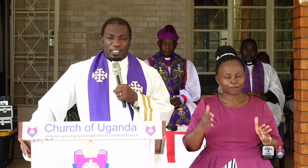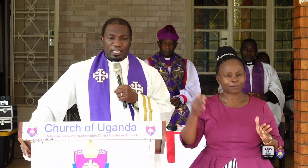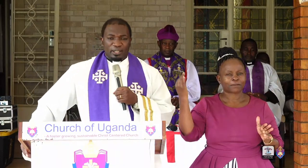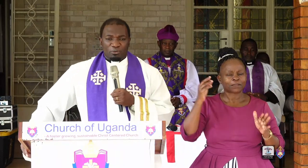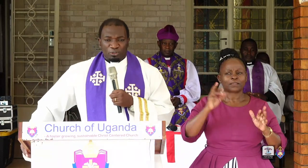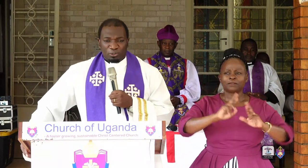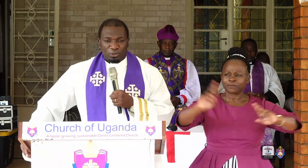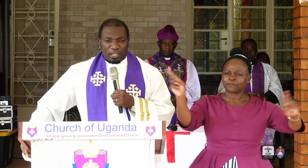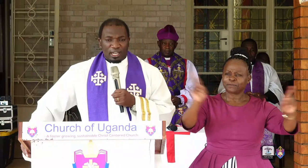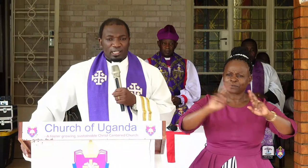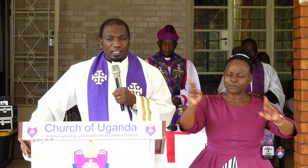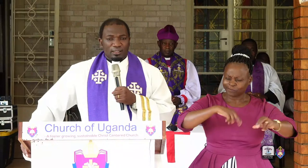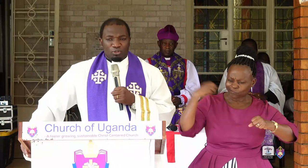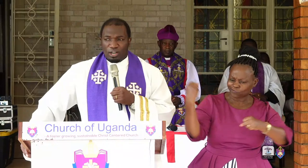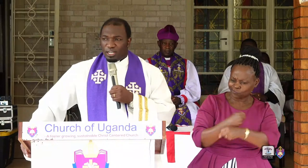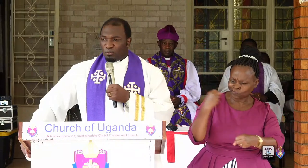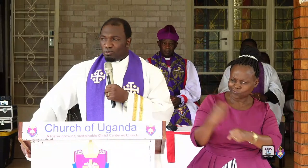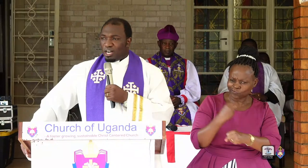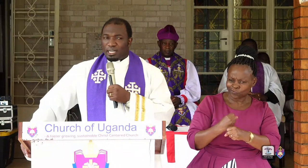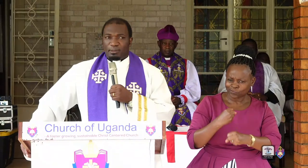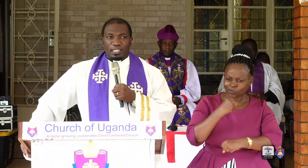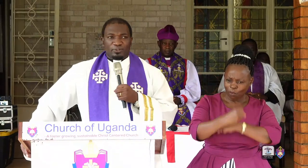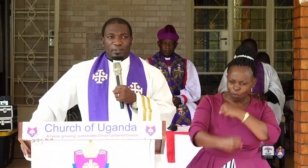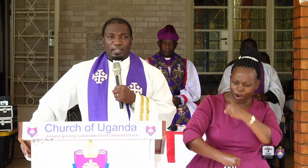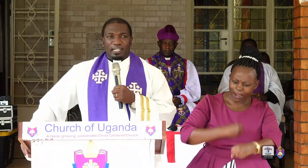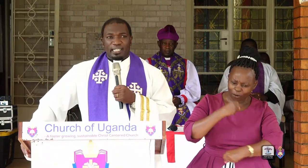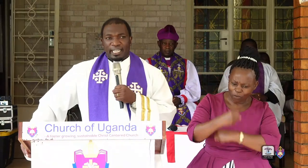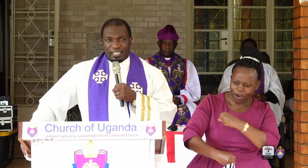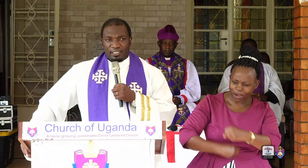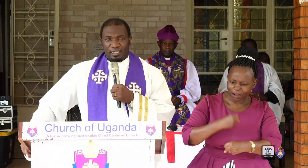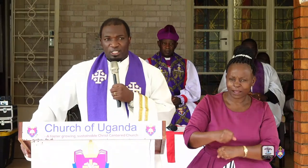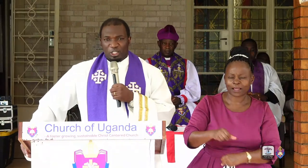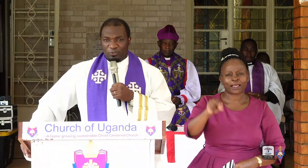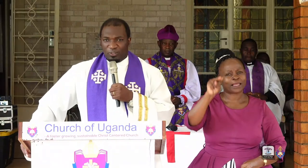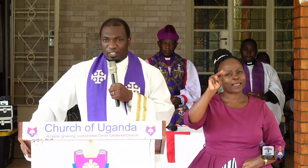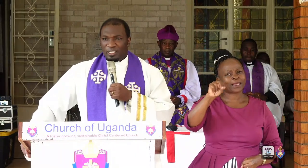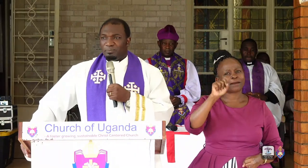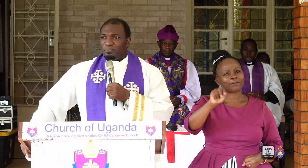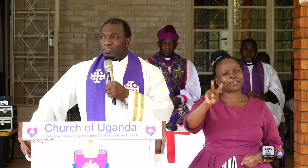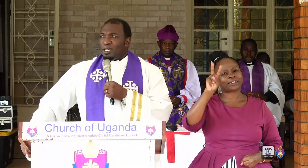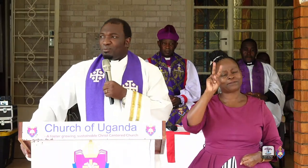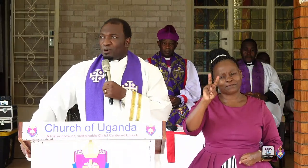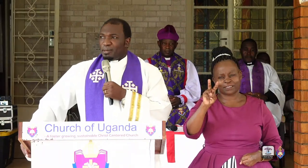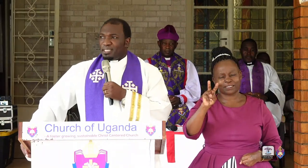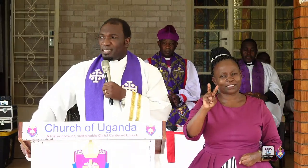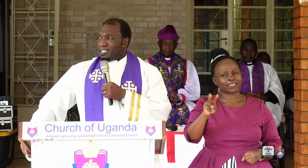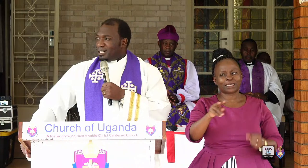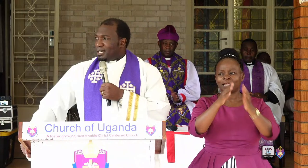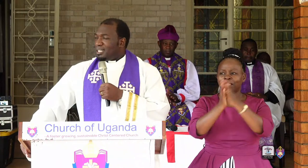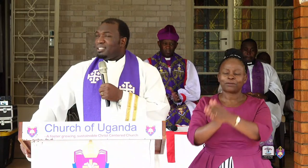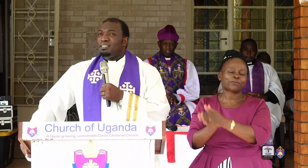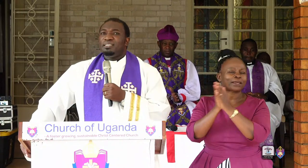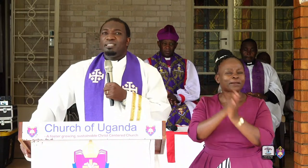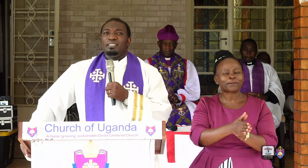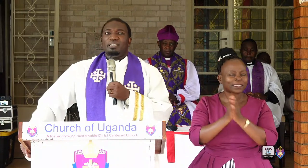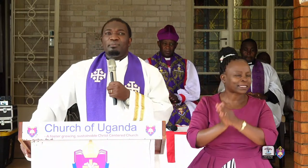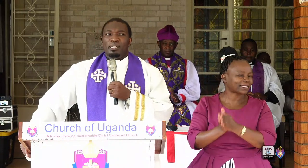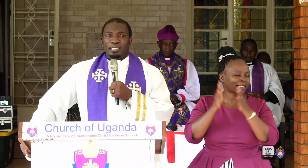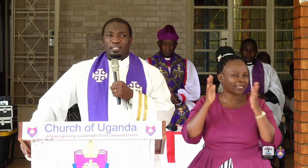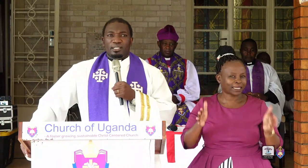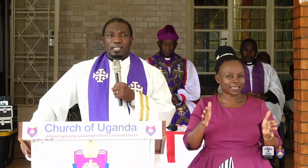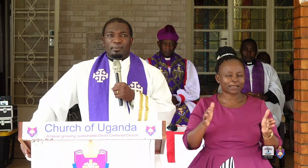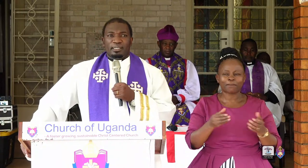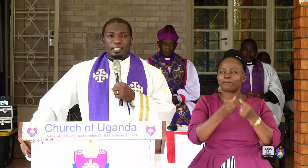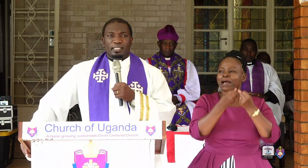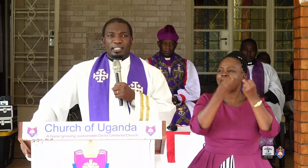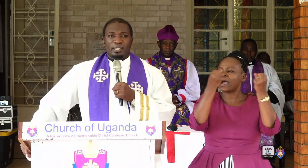abamalili de kuchikola mwaka kumwaka banafaba NTV. Mwebali redala,